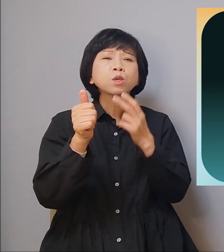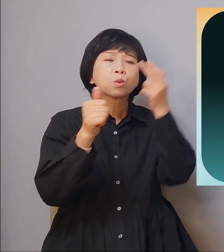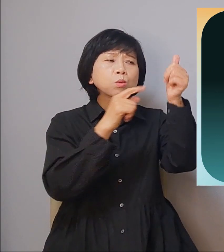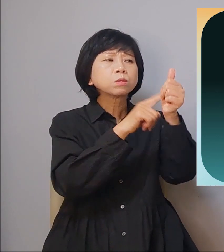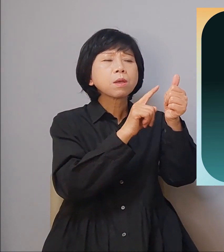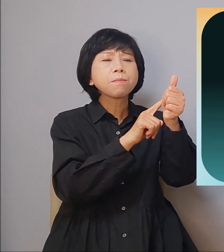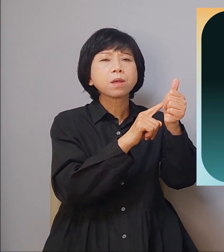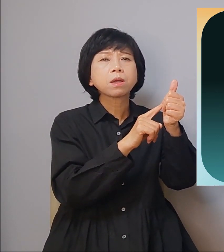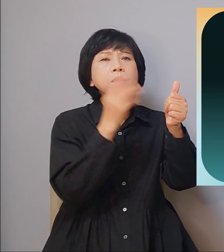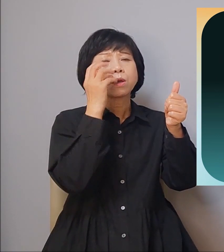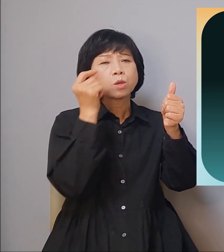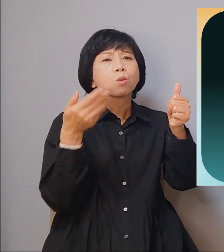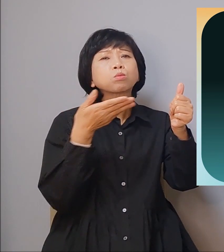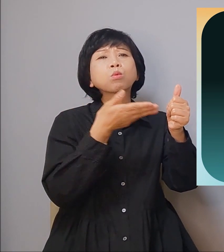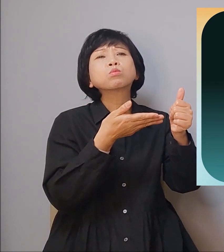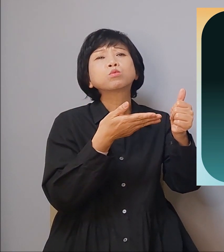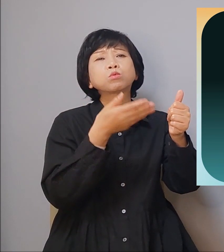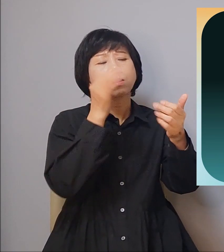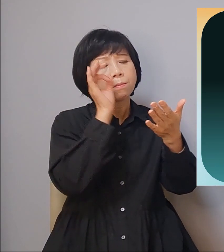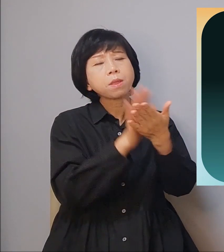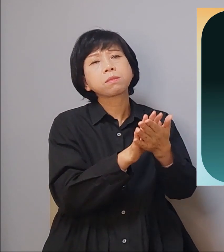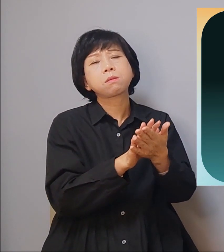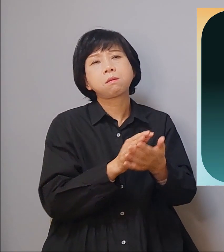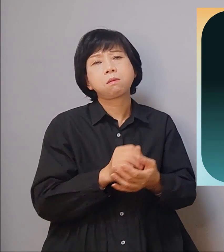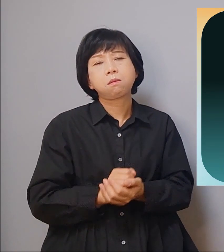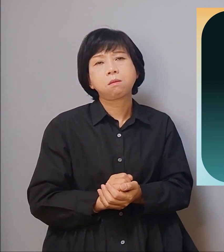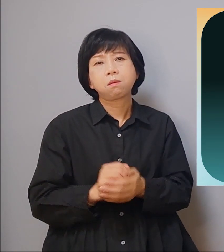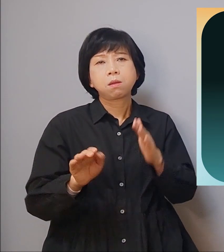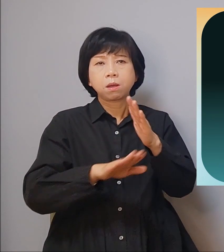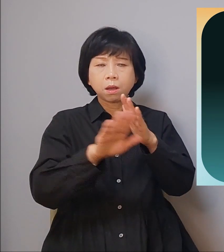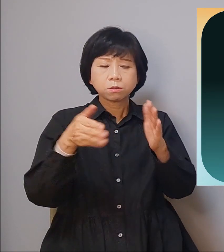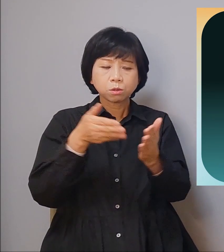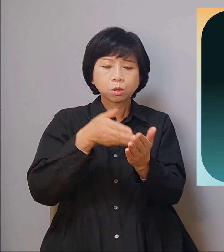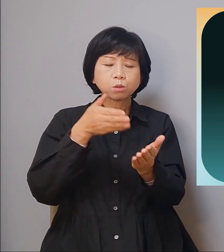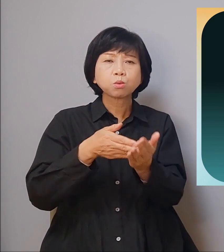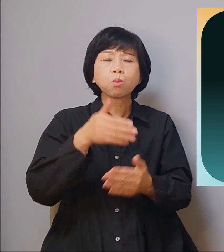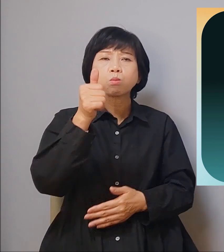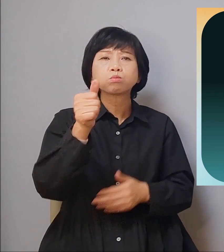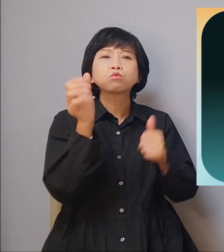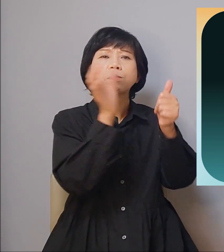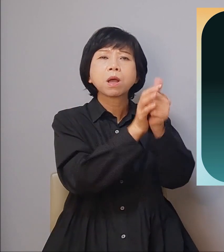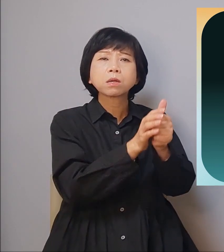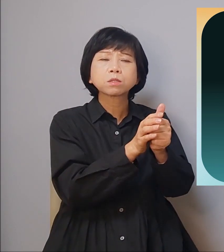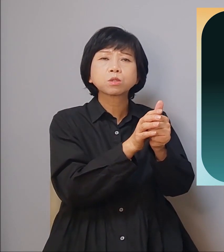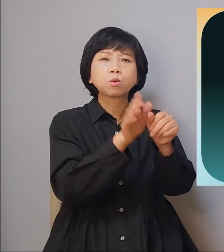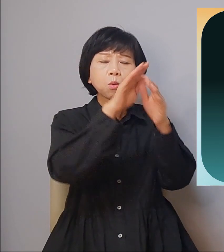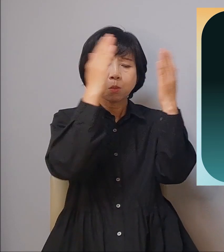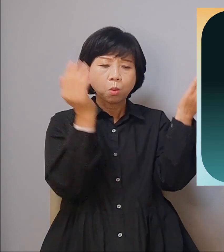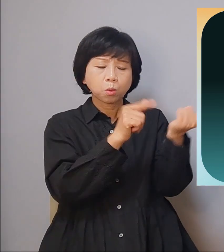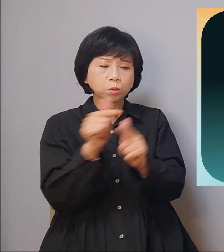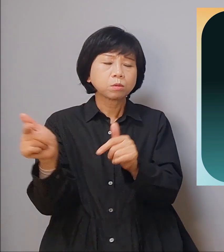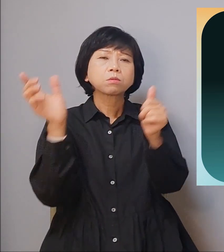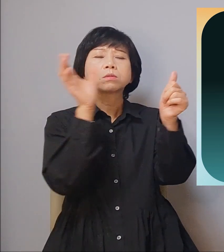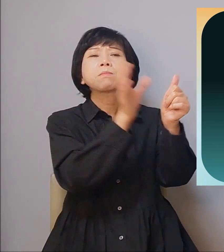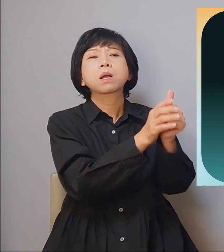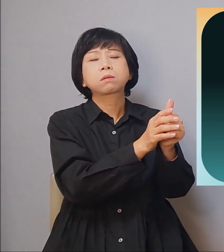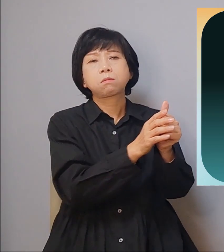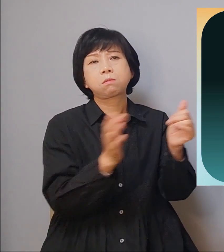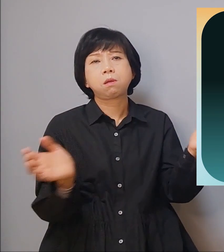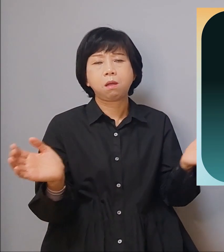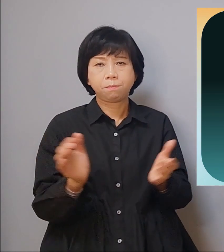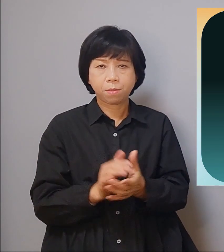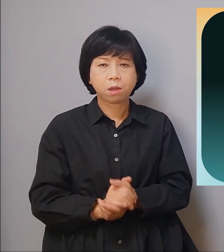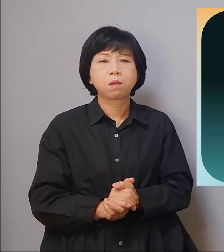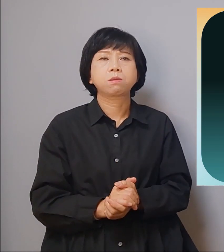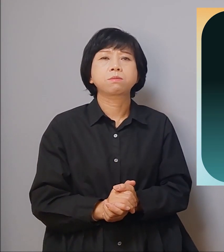은혜를 입어 섬김에 그가 요셉을 가정총무로 삼고 자기의 소유를 다 그의 손에 위탁하니.